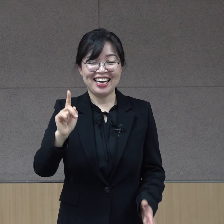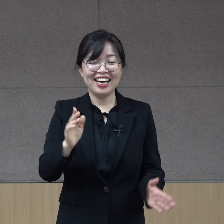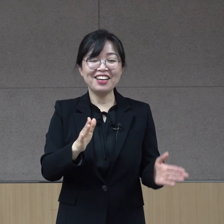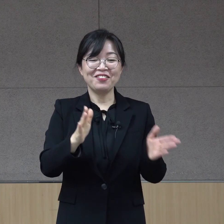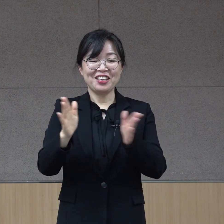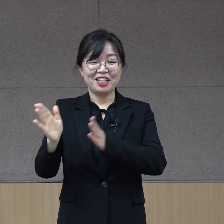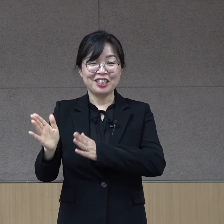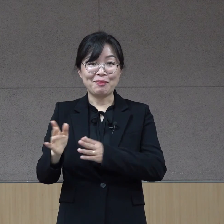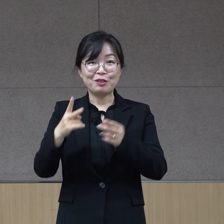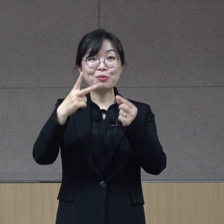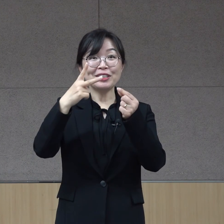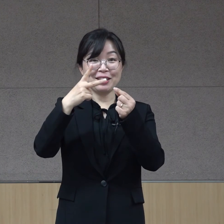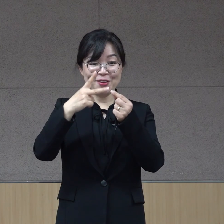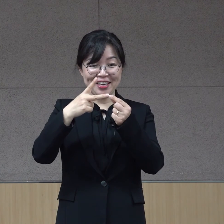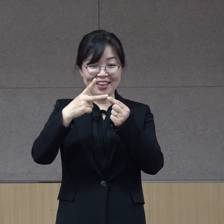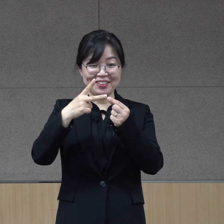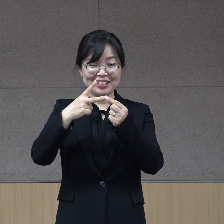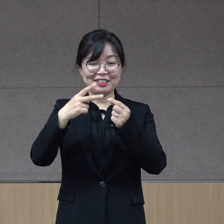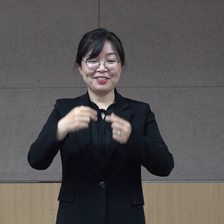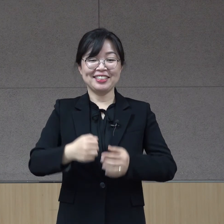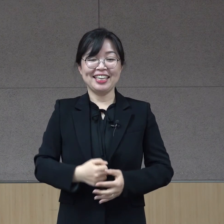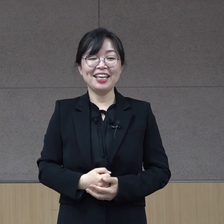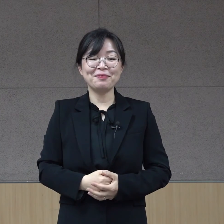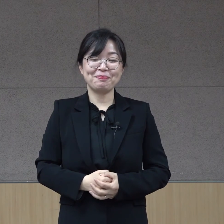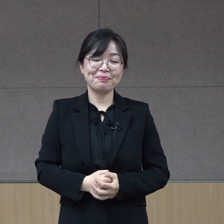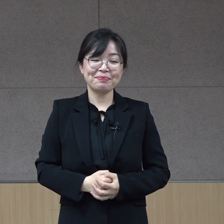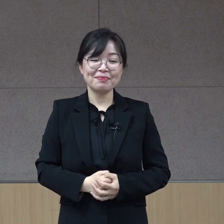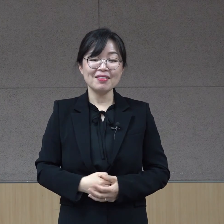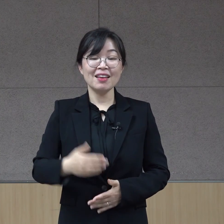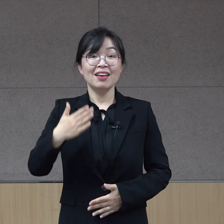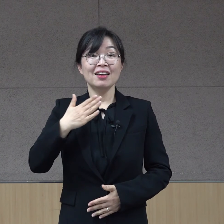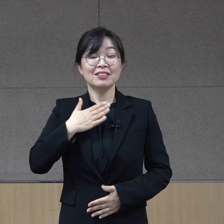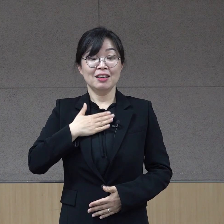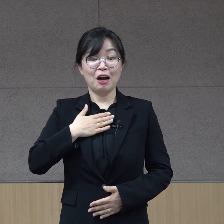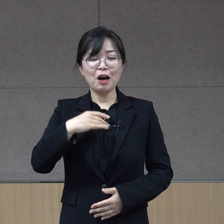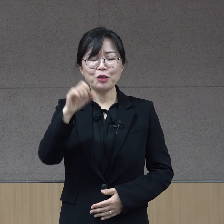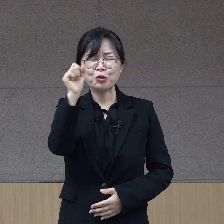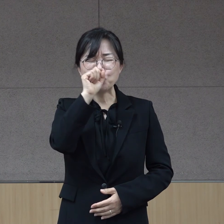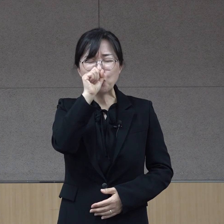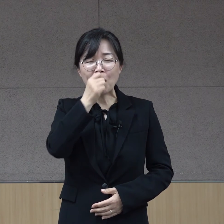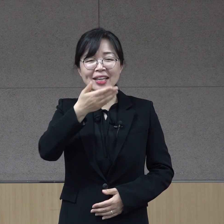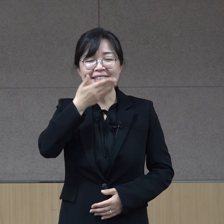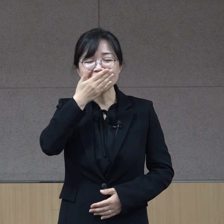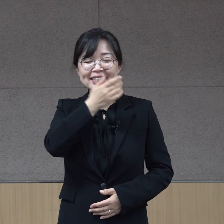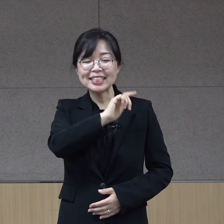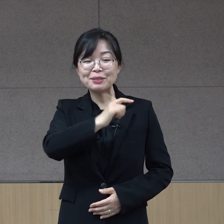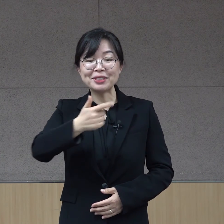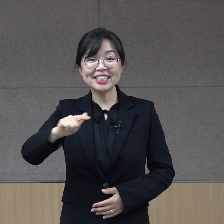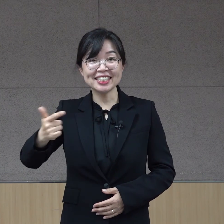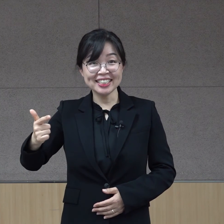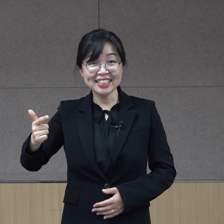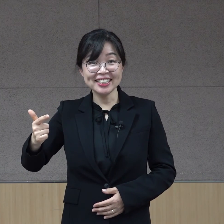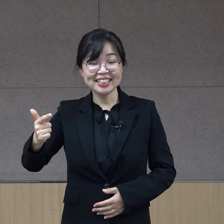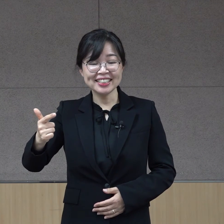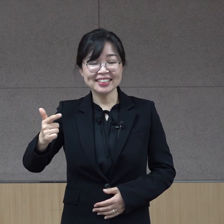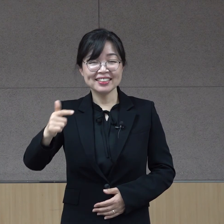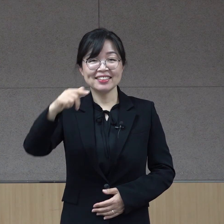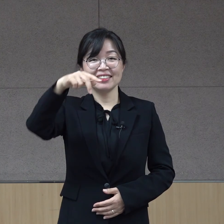자, 그 다음에 두 번째 볼게요. 자, 두 번째. 제가 좋아하는 음식은